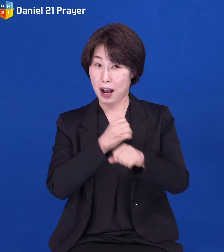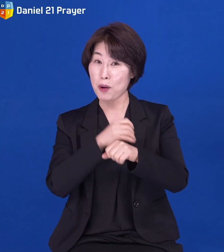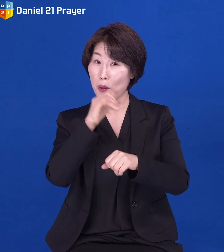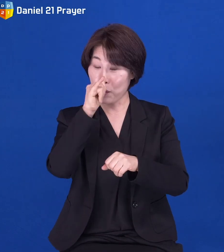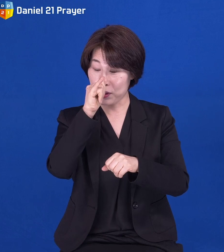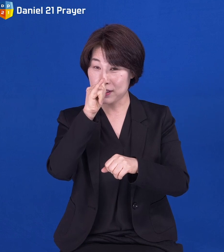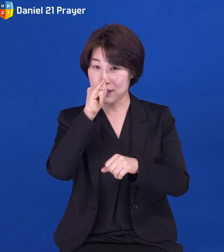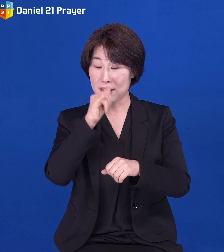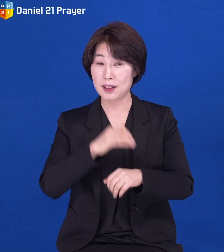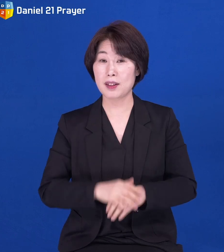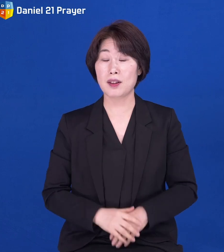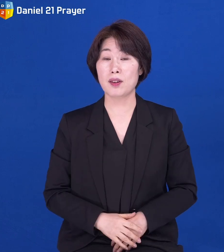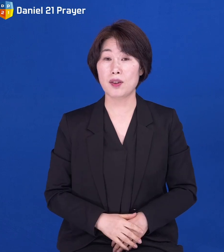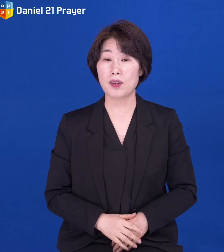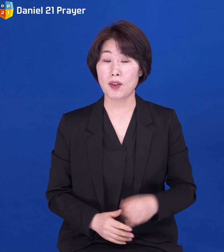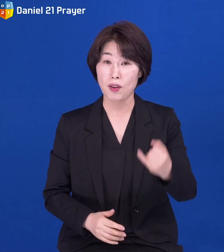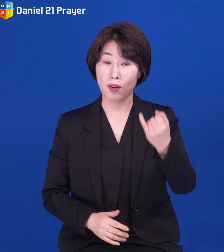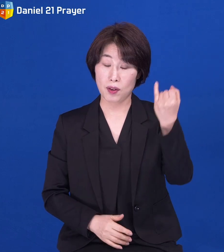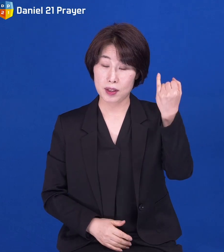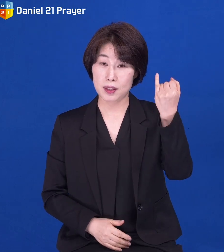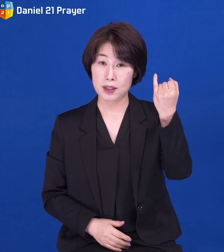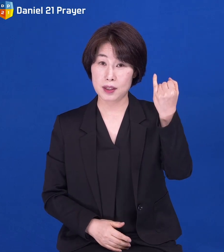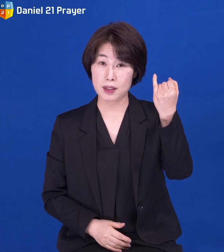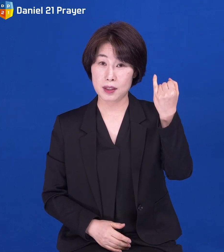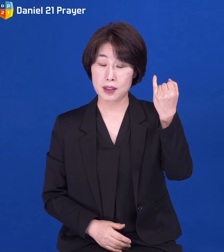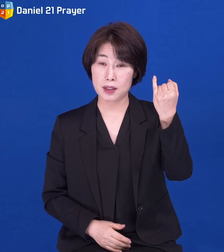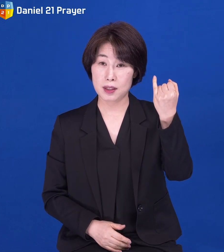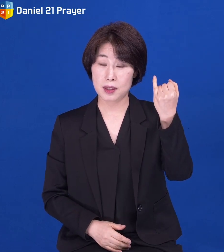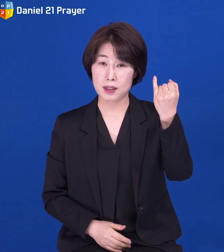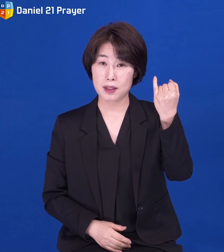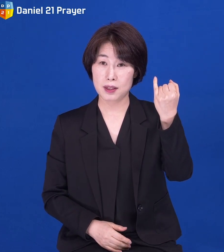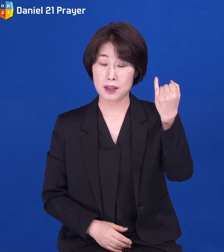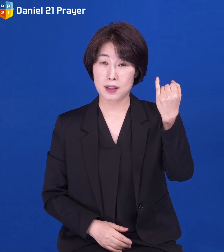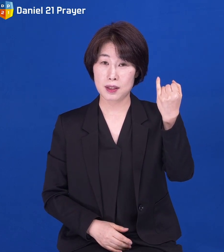때. 근데 언니가 모델